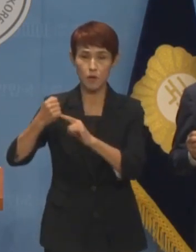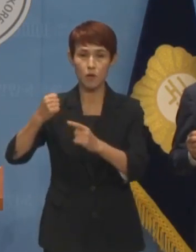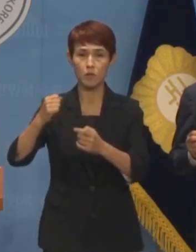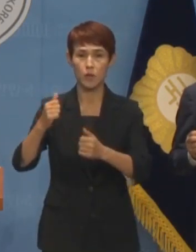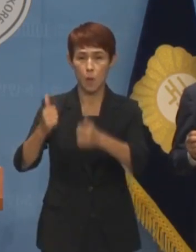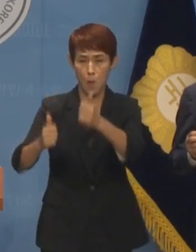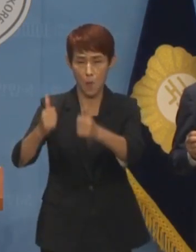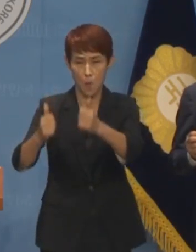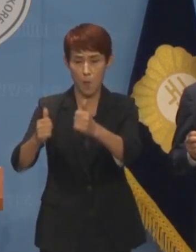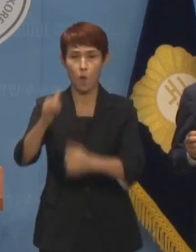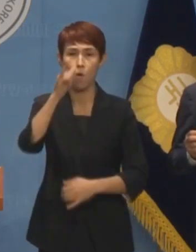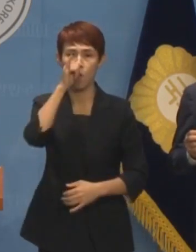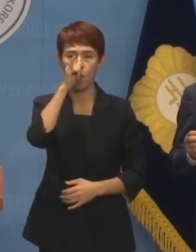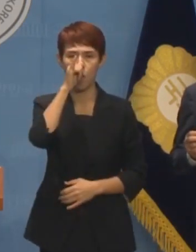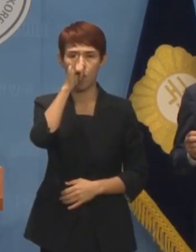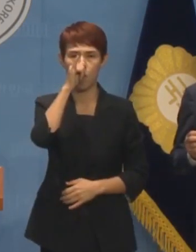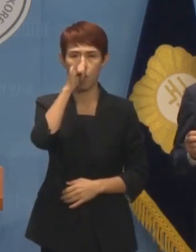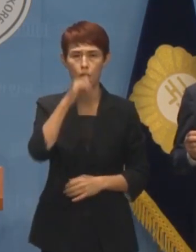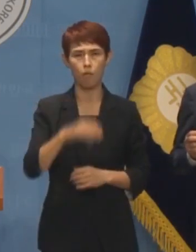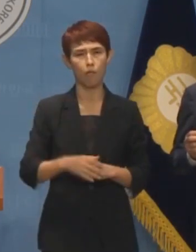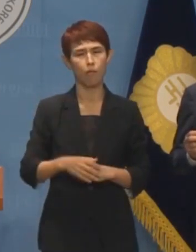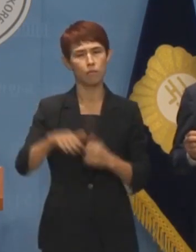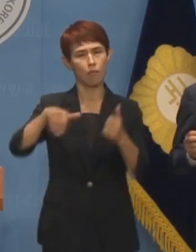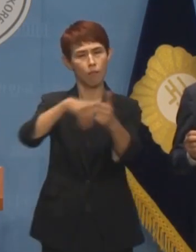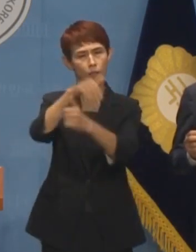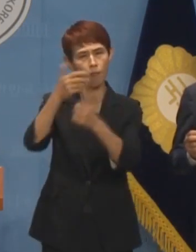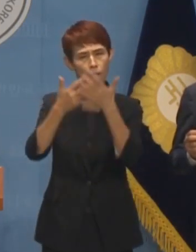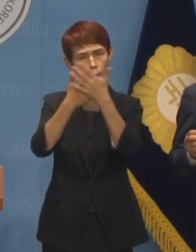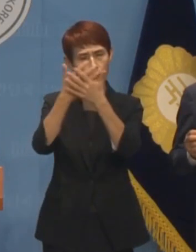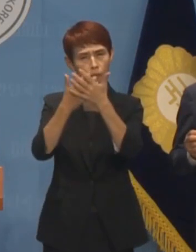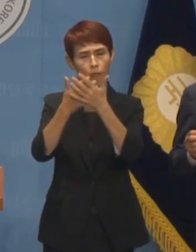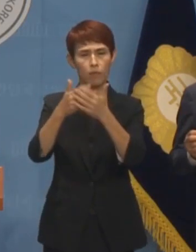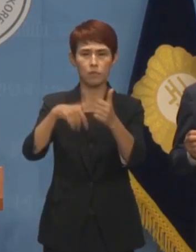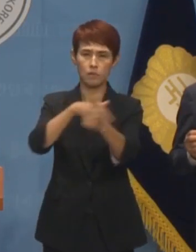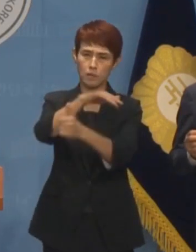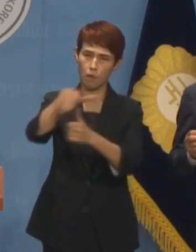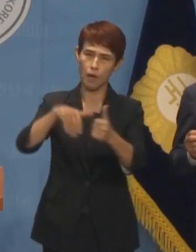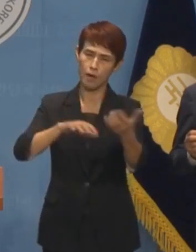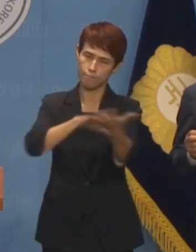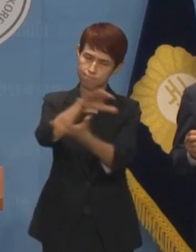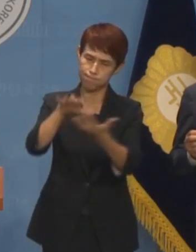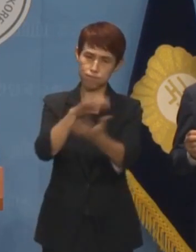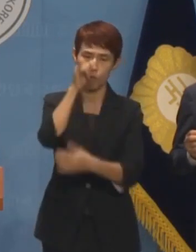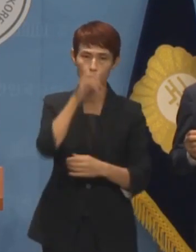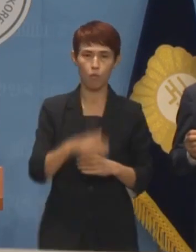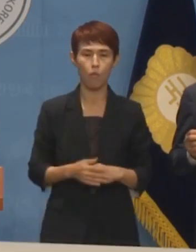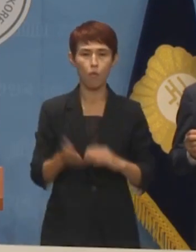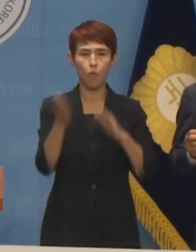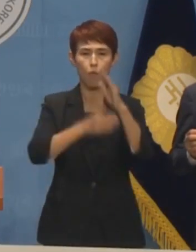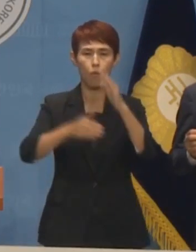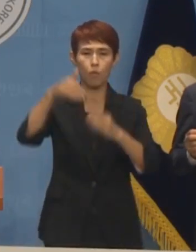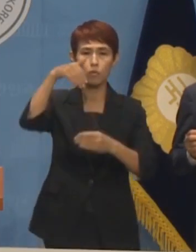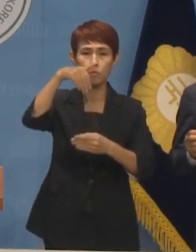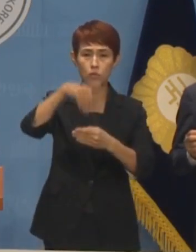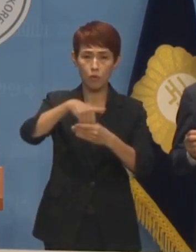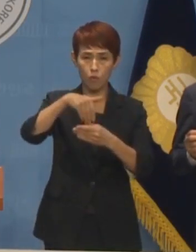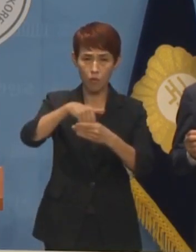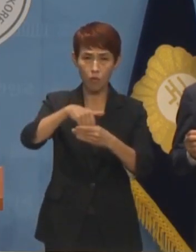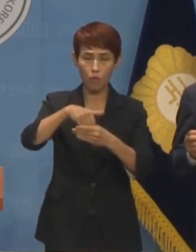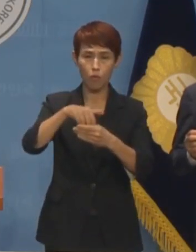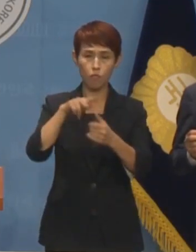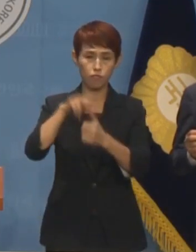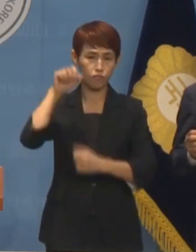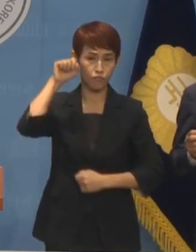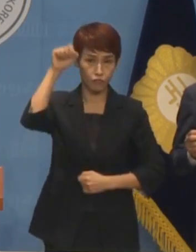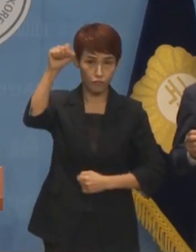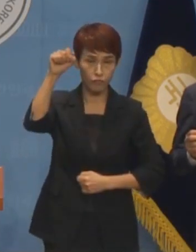양상마저 나타나는 등 혼탁한 상황입니다. 이런 상황에서 공직선거 후보자의 선거운동에 이용할